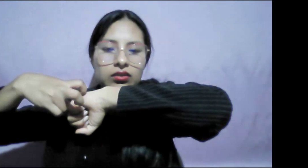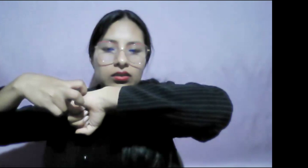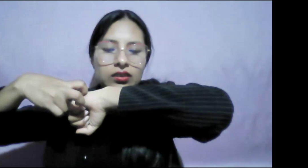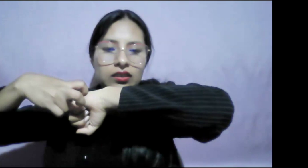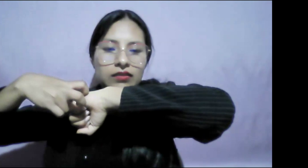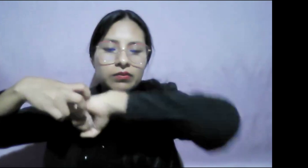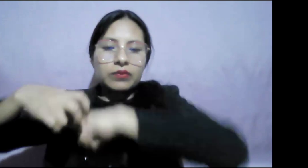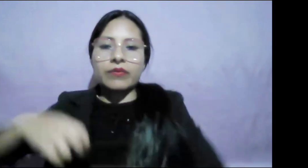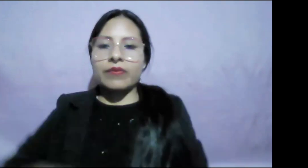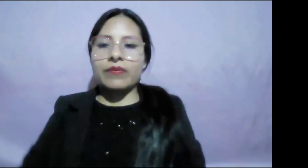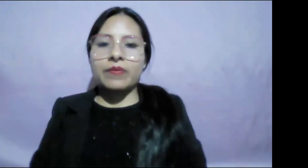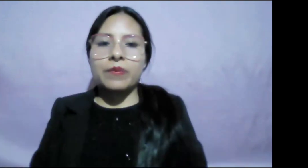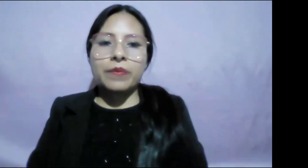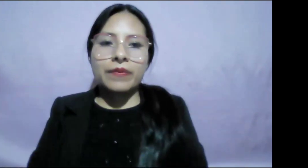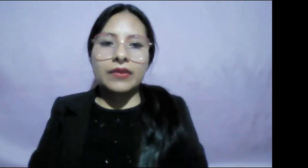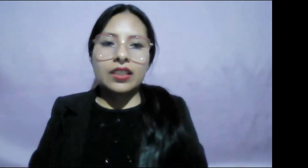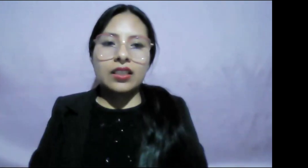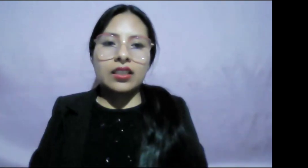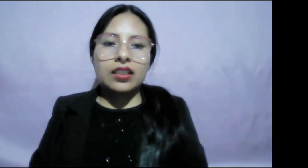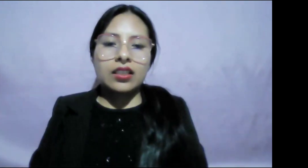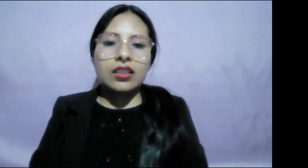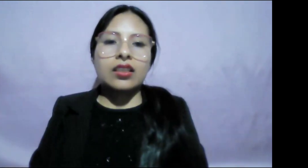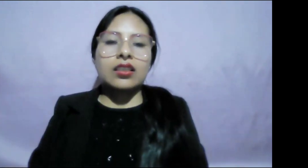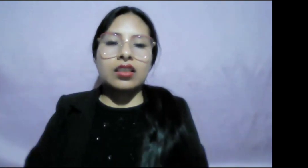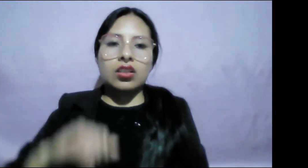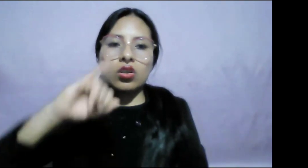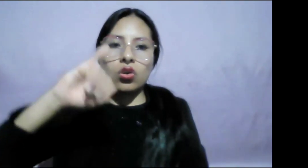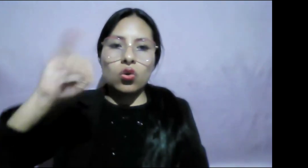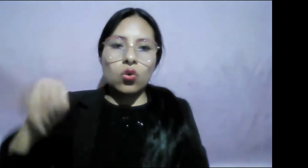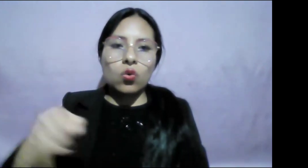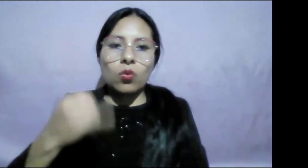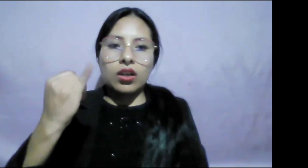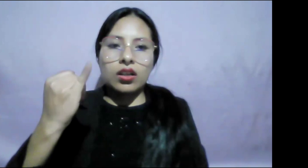brazo sí tiene en realidad dos acepciones también